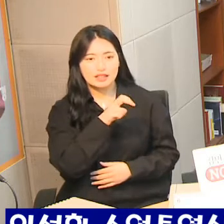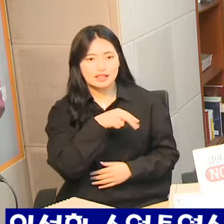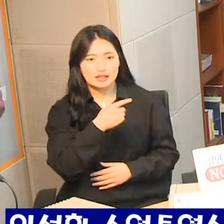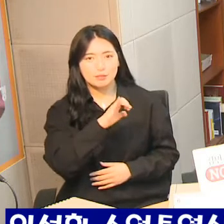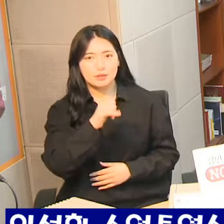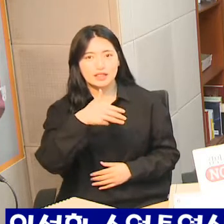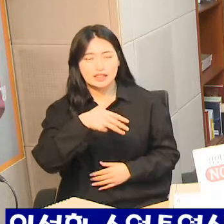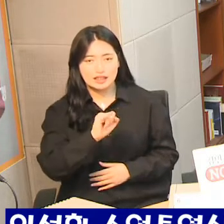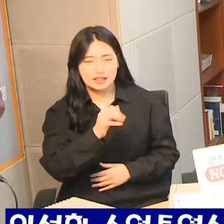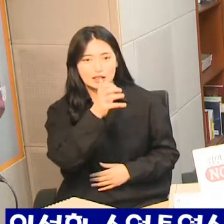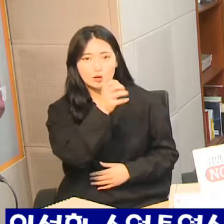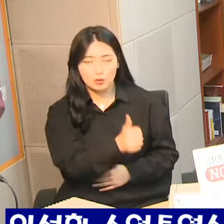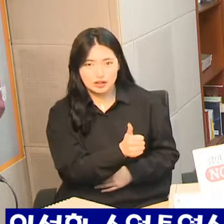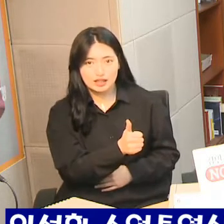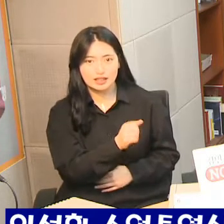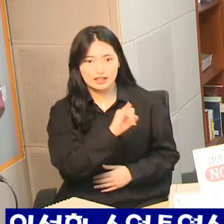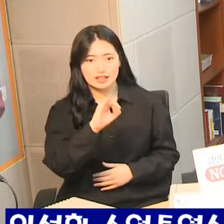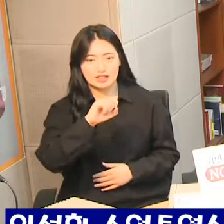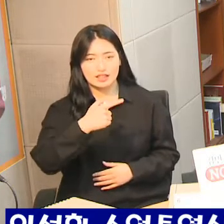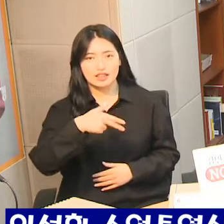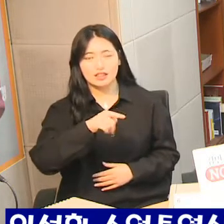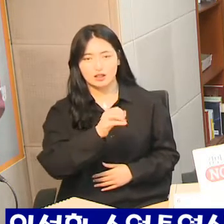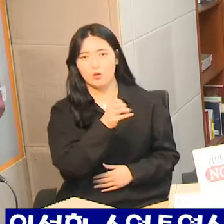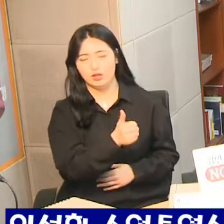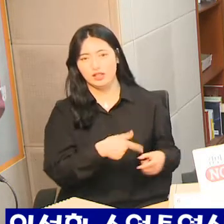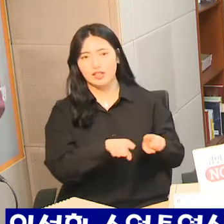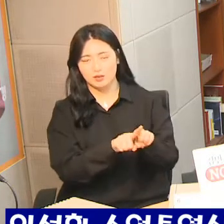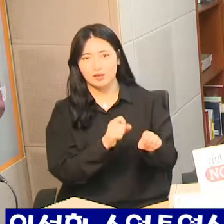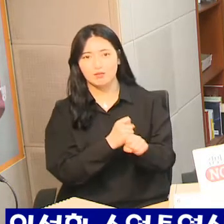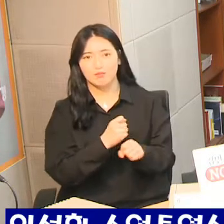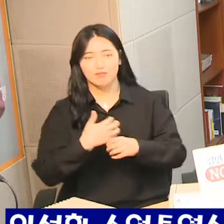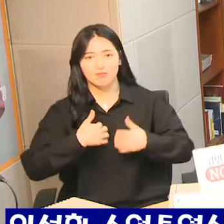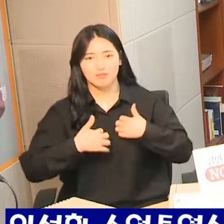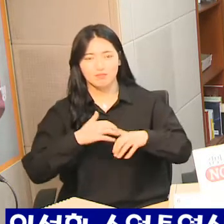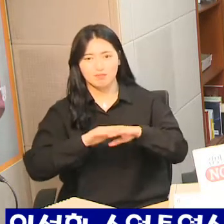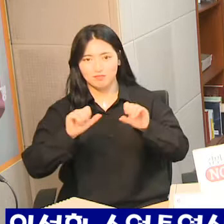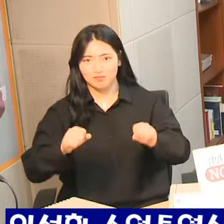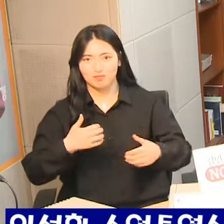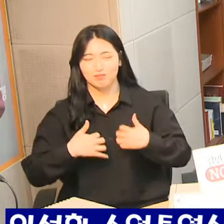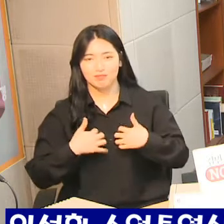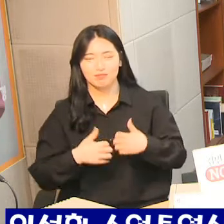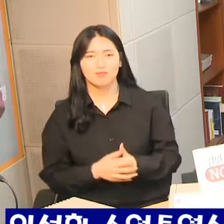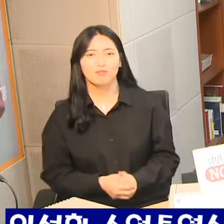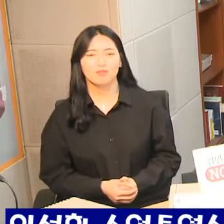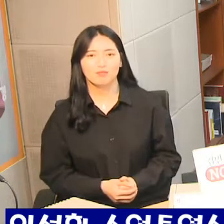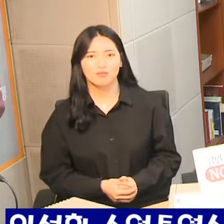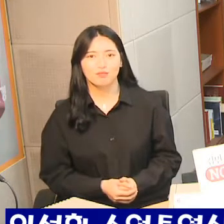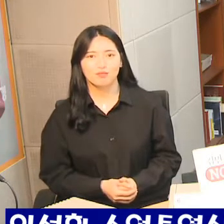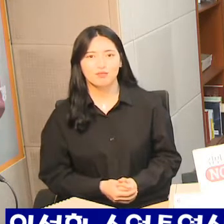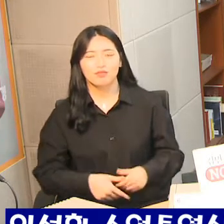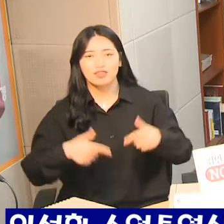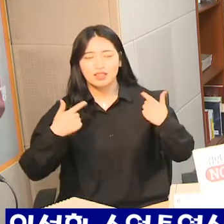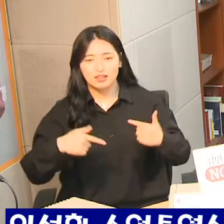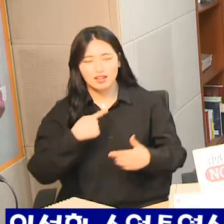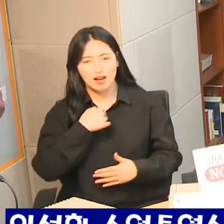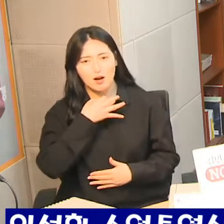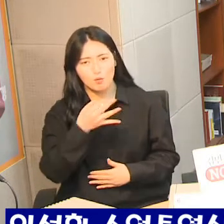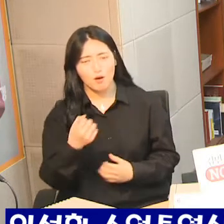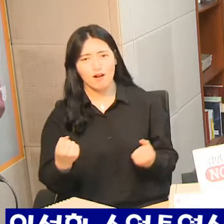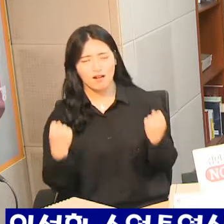대표 원장 이훈정 원장과 함께합니다. 어서 오세요. 네, 안녕하세요. 반갑습니다. 아, 네, 역시 뭐 늘